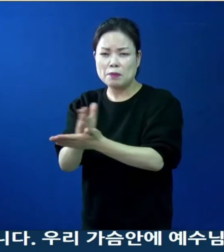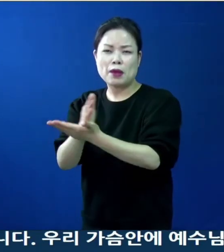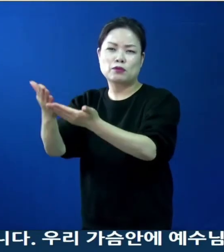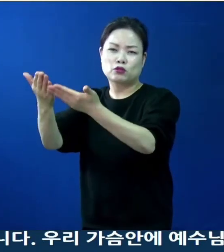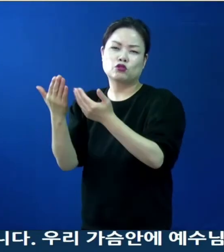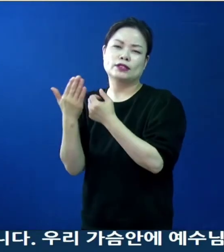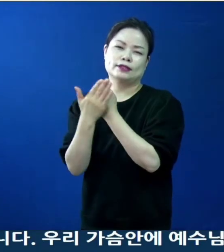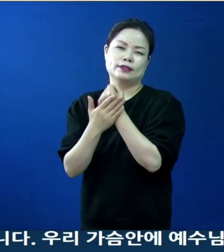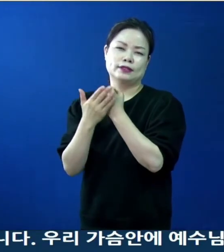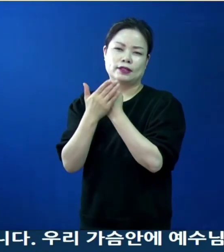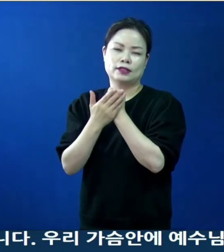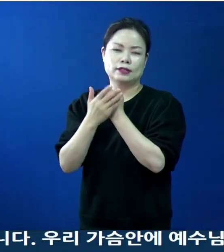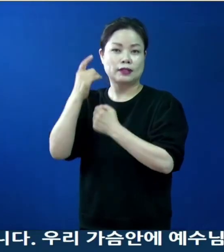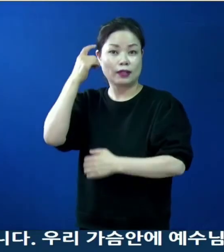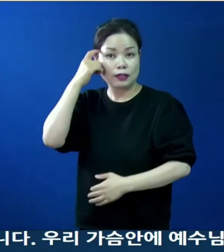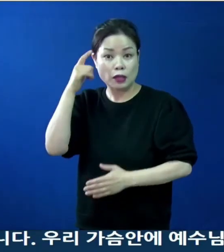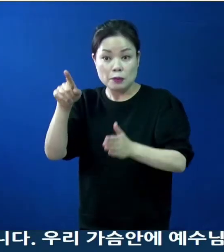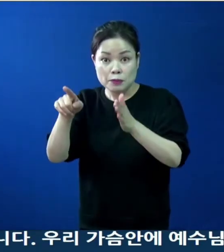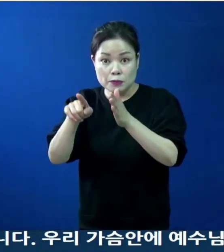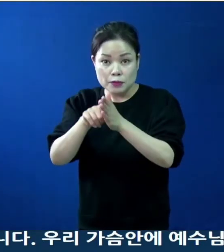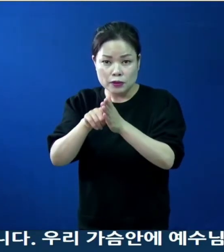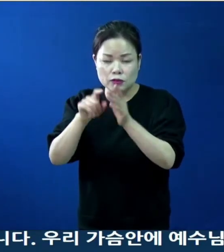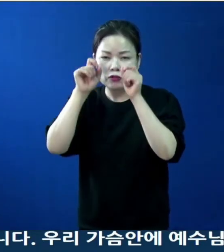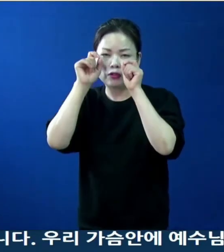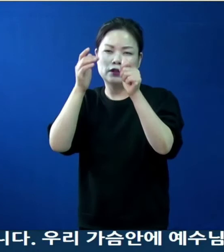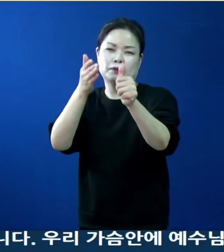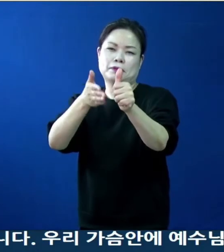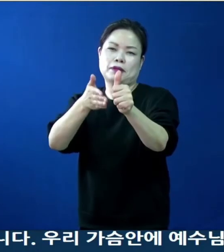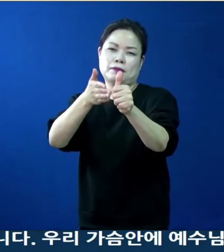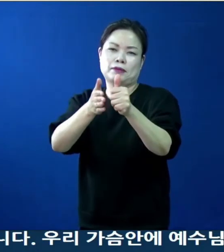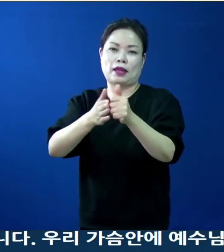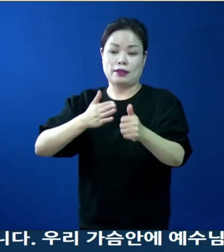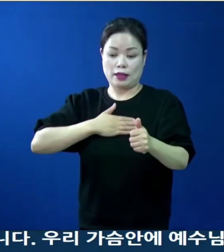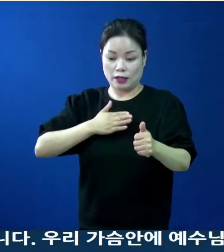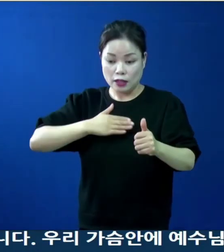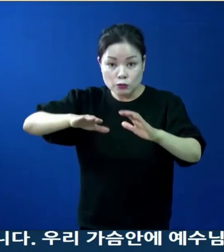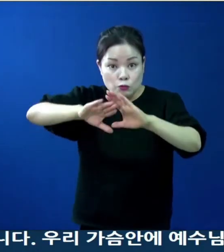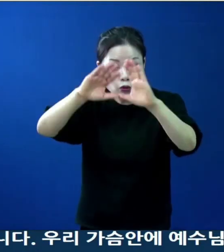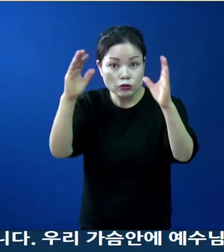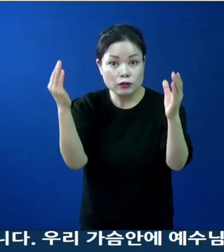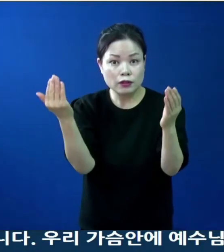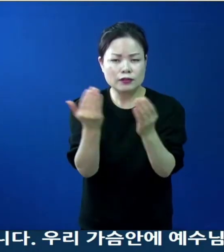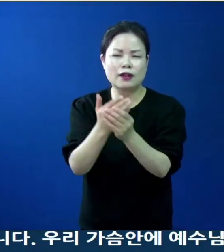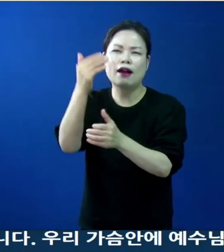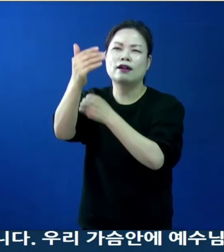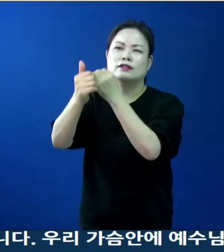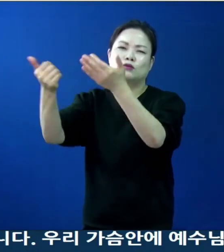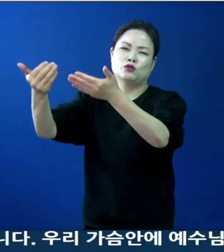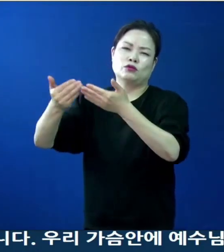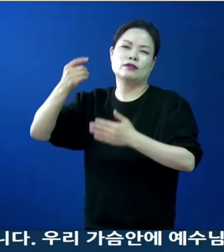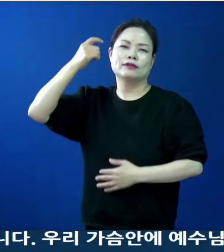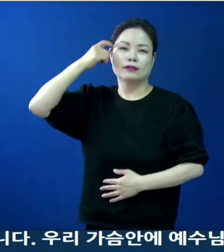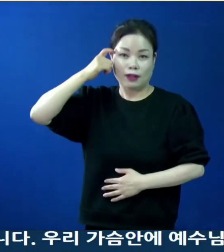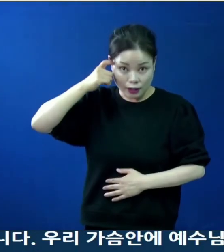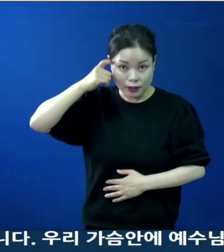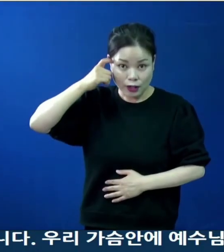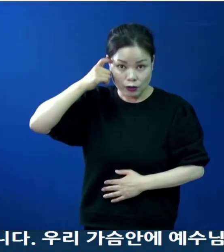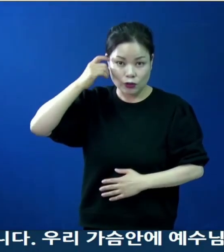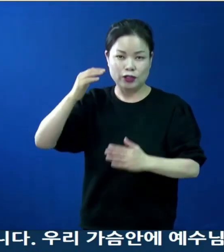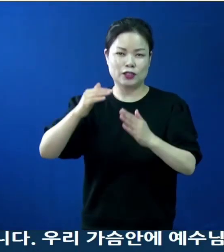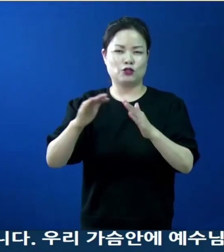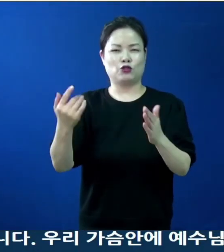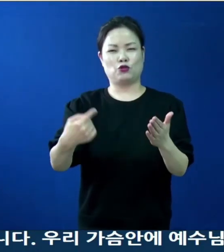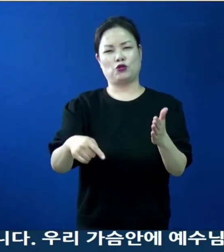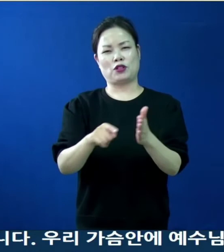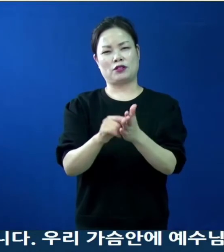그 은혜들을 볼 수 있는 믿음의 눈이 있으시기 바랍니다. 그리고 내게 있는 모든 것들 하나님 주신 것으로 생각하고 이웃을